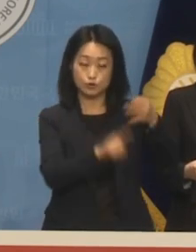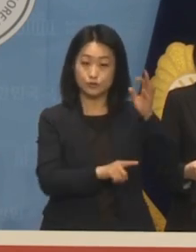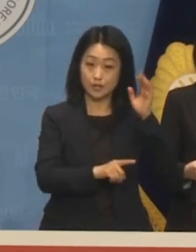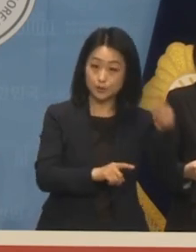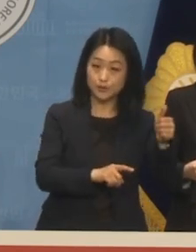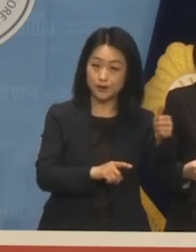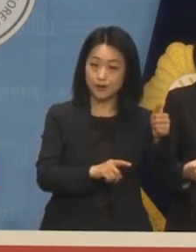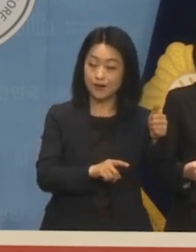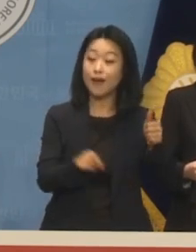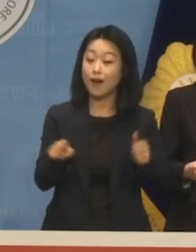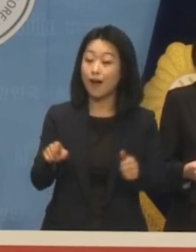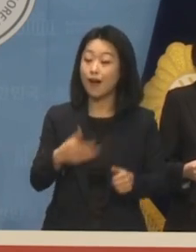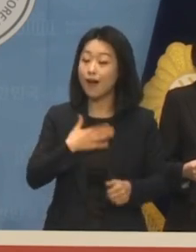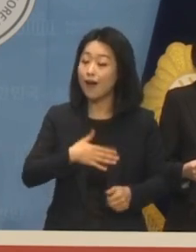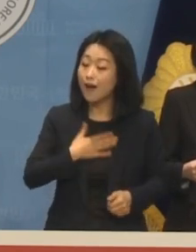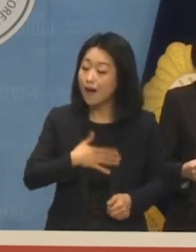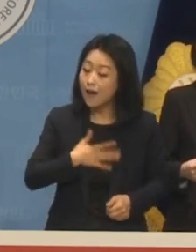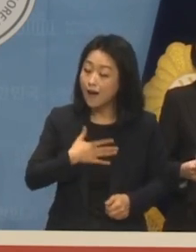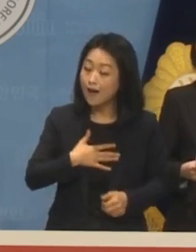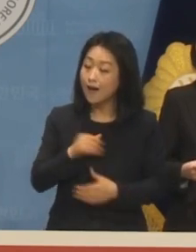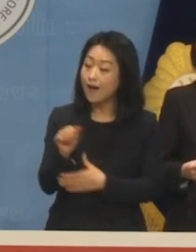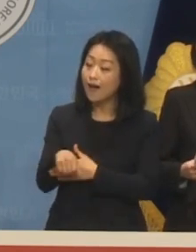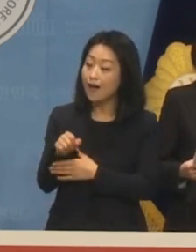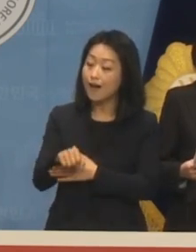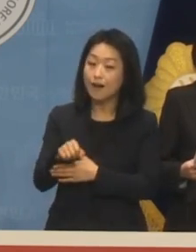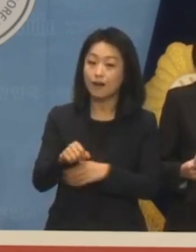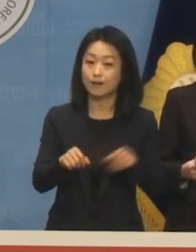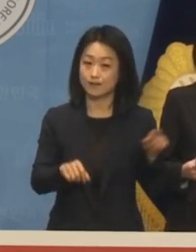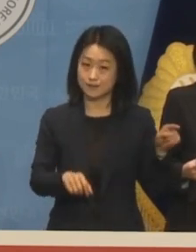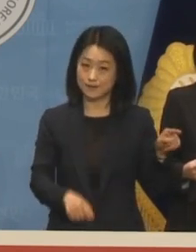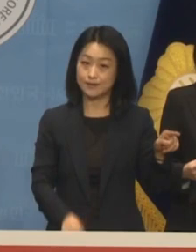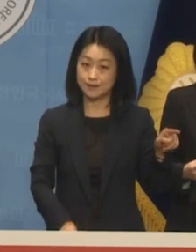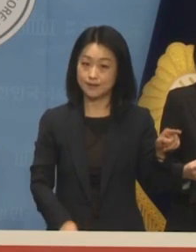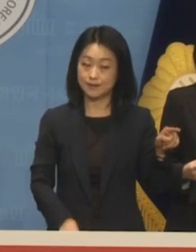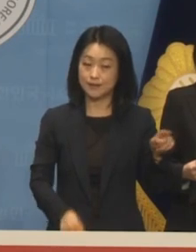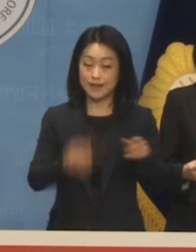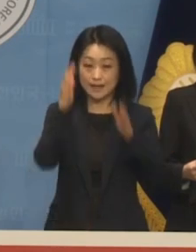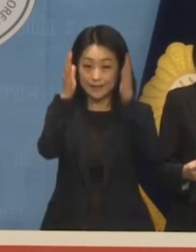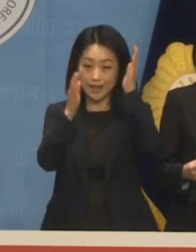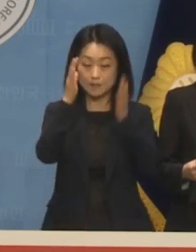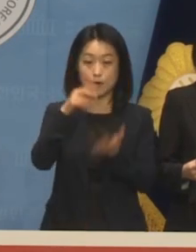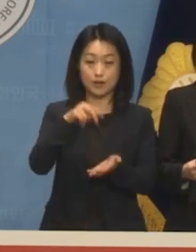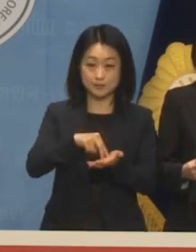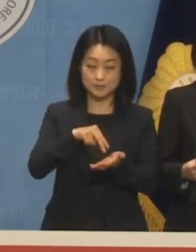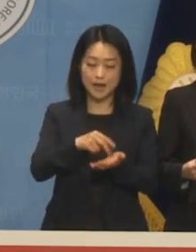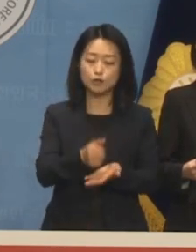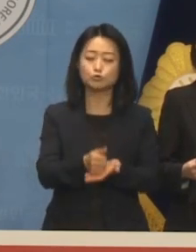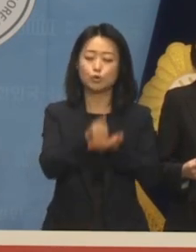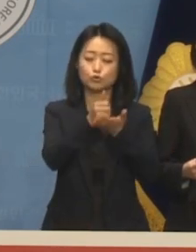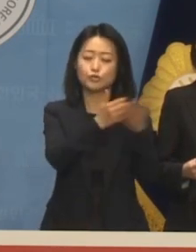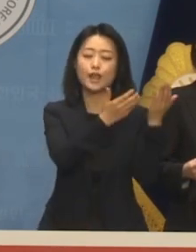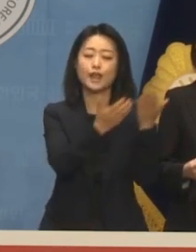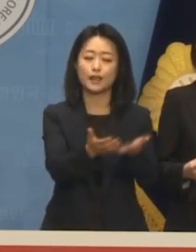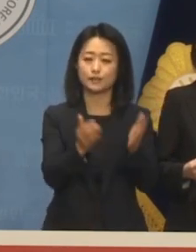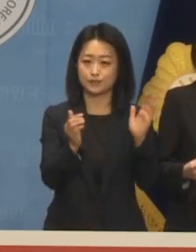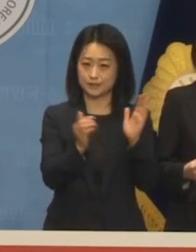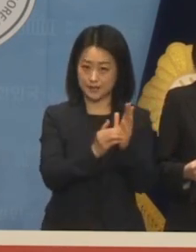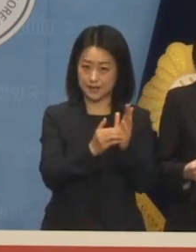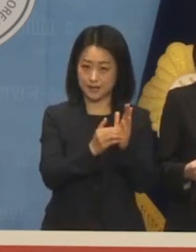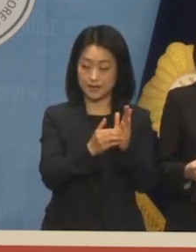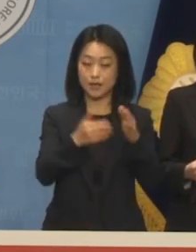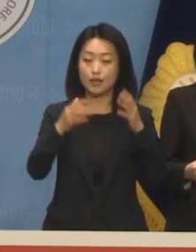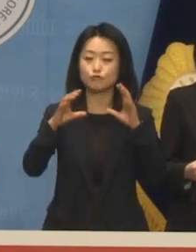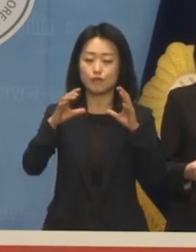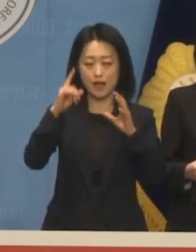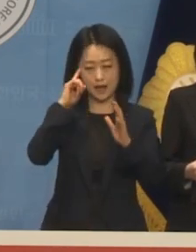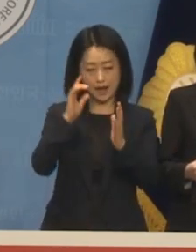편안이 뒤만지고 있을뿐입니다 단지 네이버 입장을 존중하겠다 국가적으로